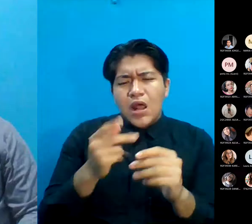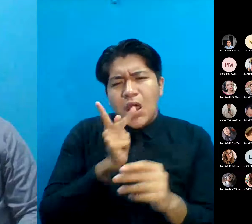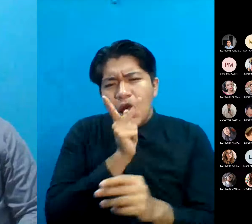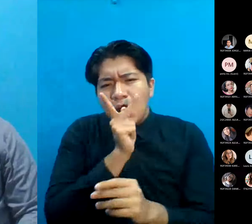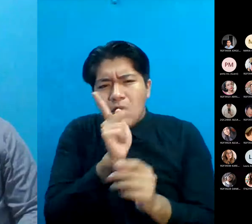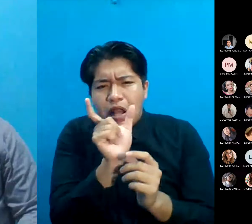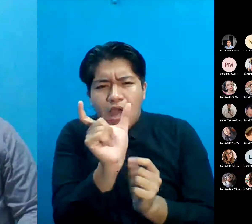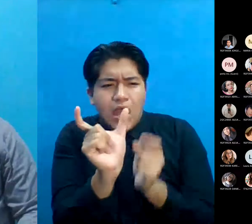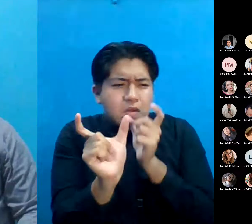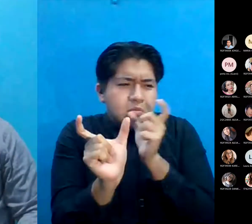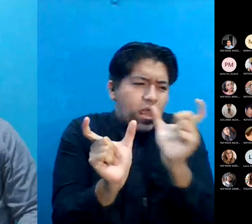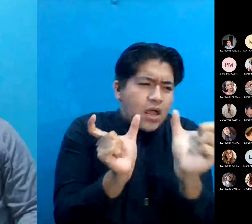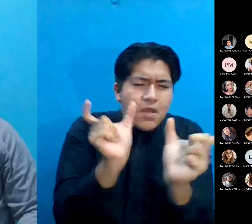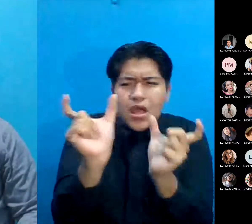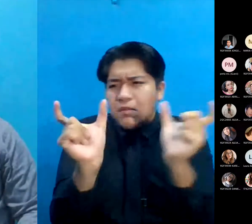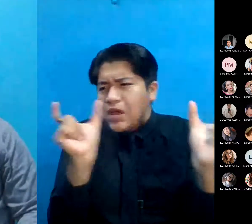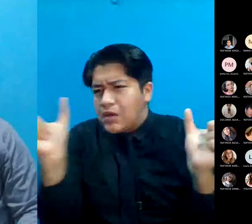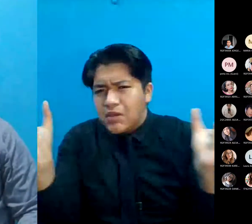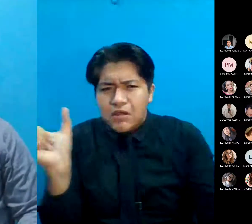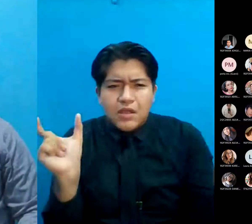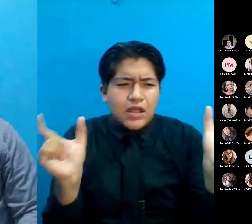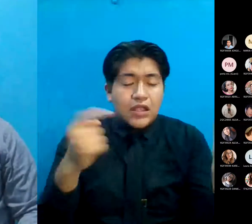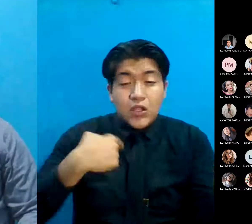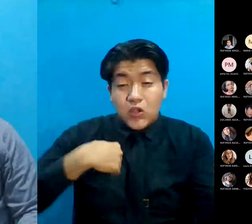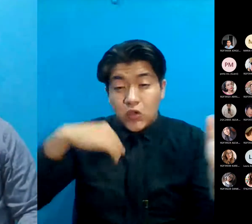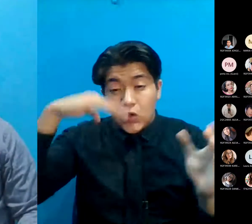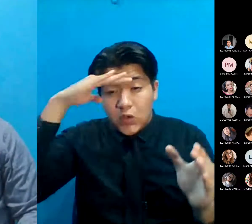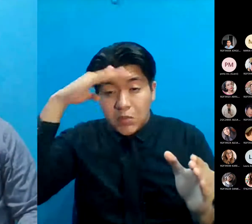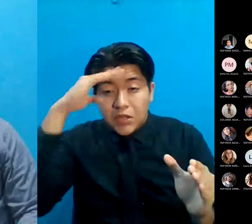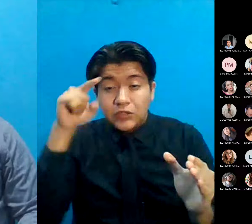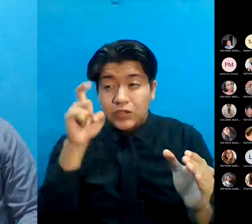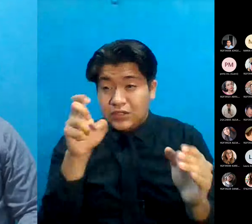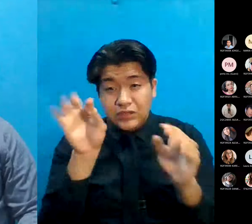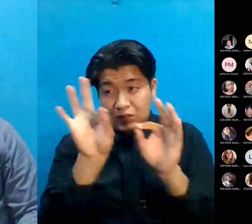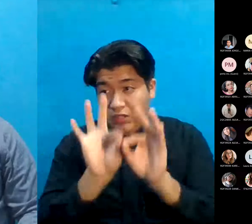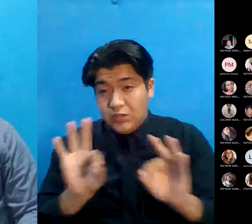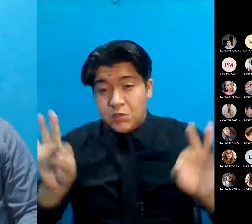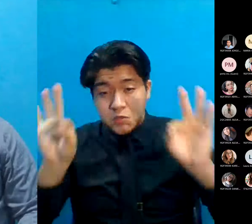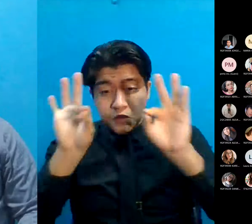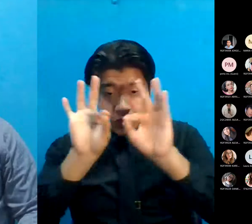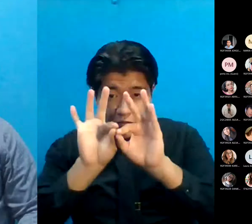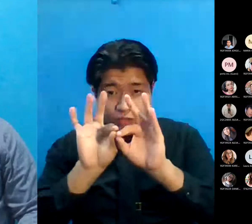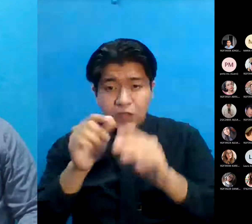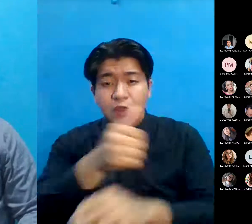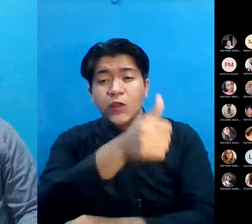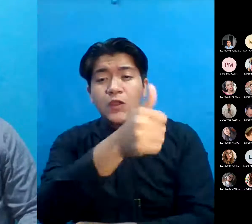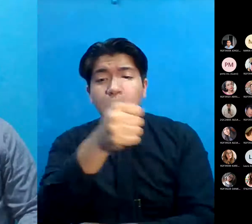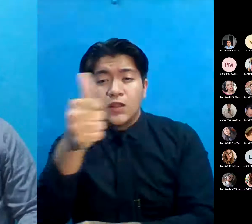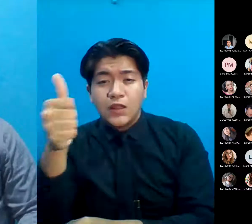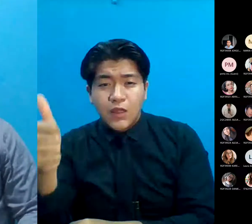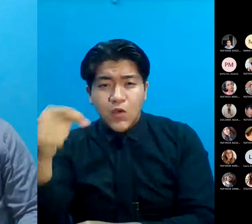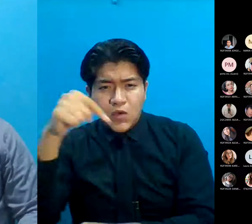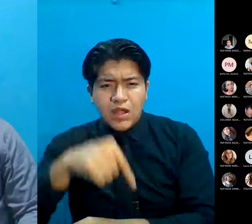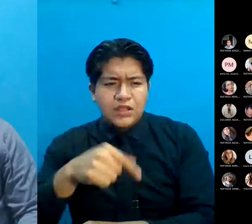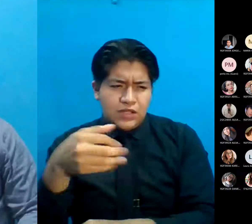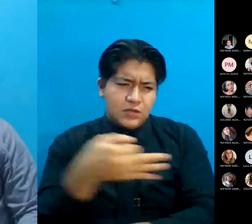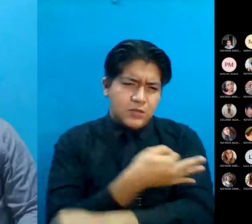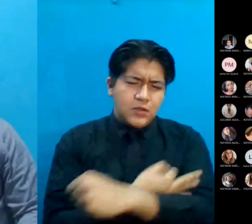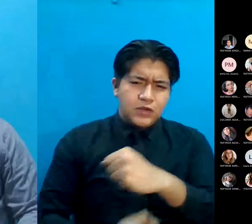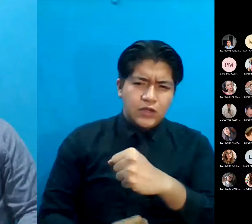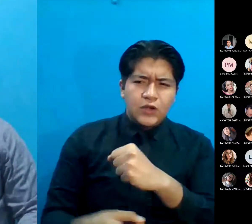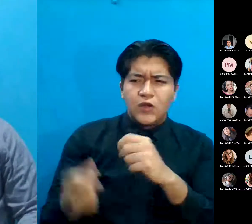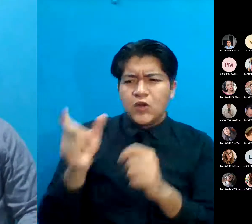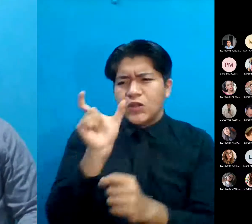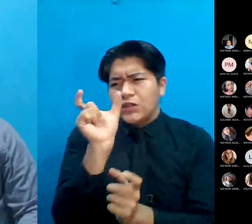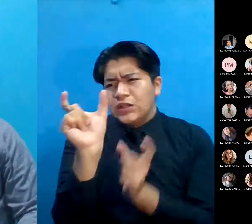de los cuales creo que es pertinente que cada uno de nosotros podamos en esta tarde pues conceptualizar